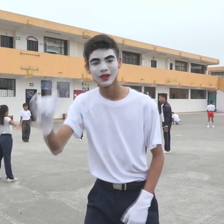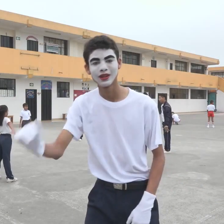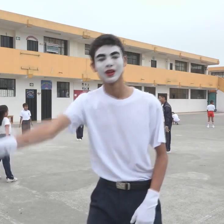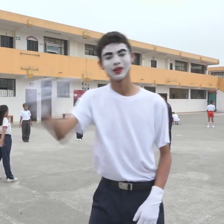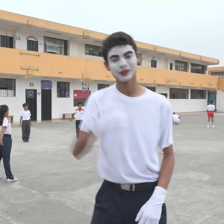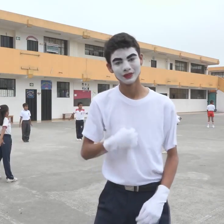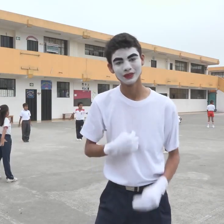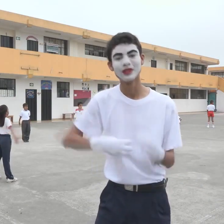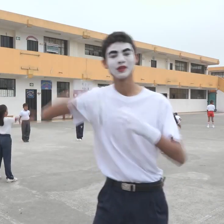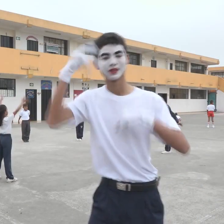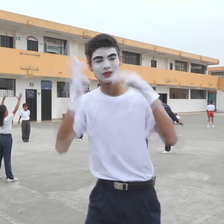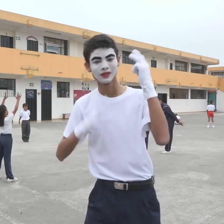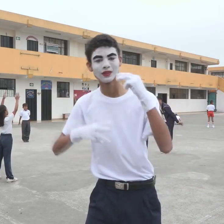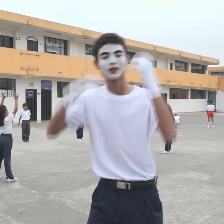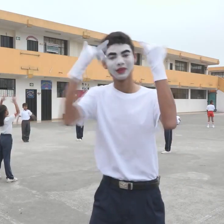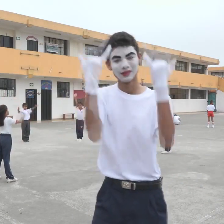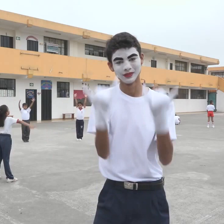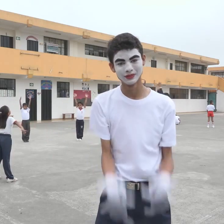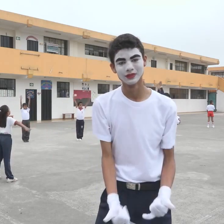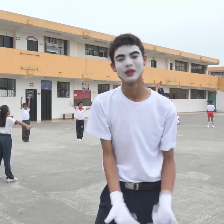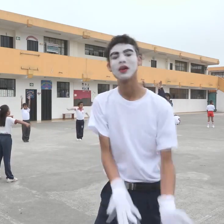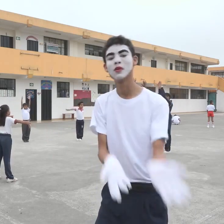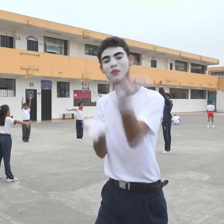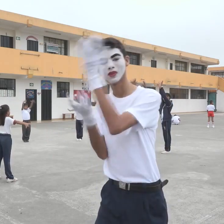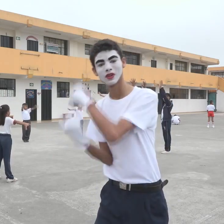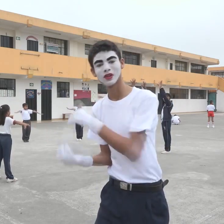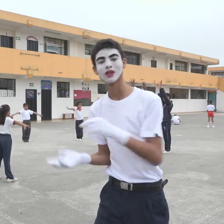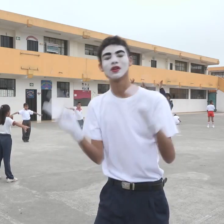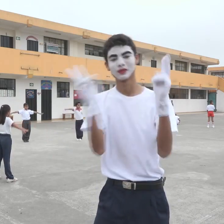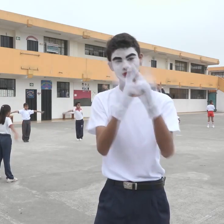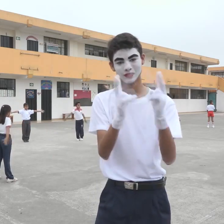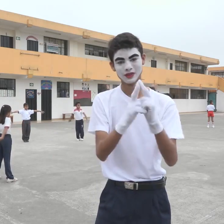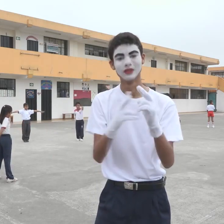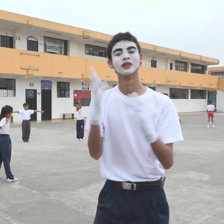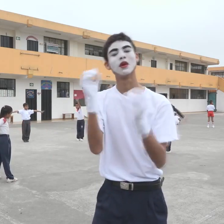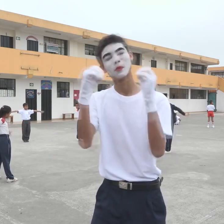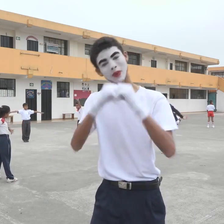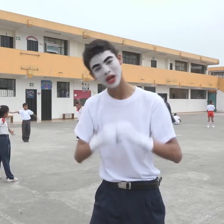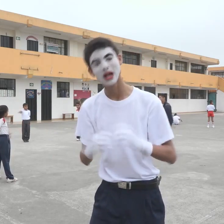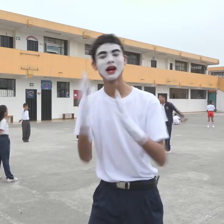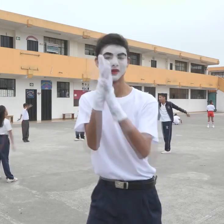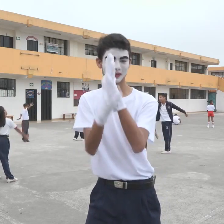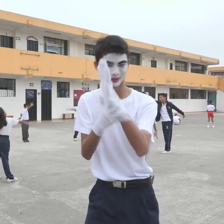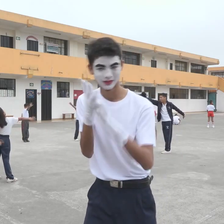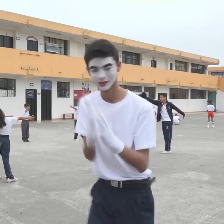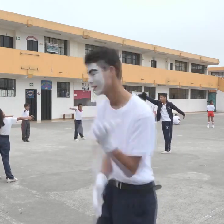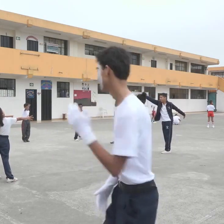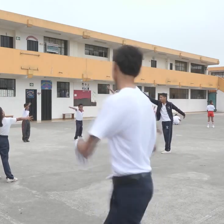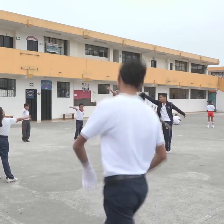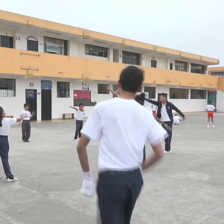Hola, soy el Mimo. Ahora vamos a conocer más señas.